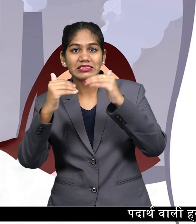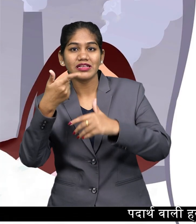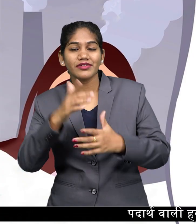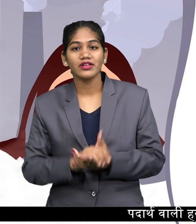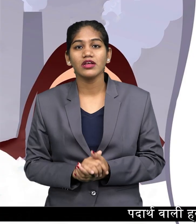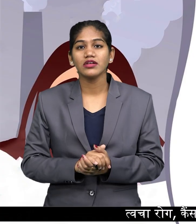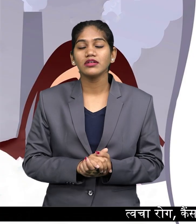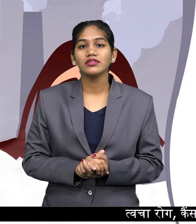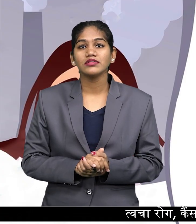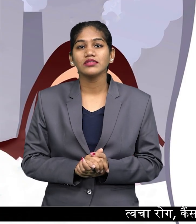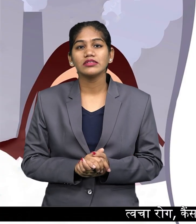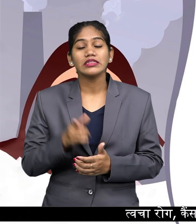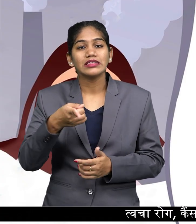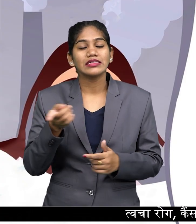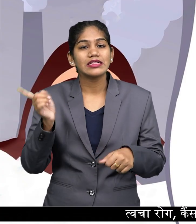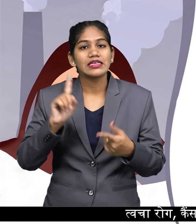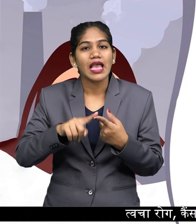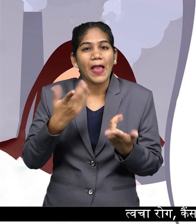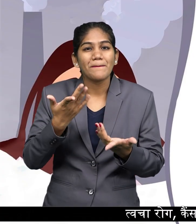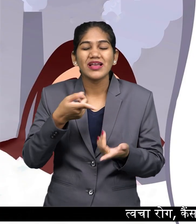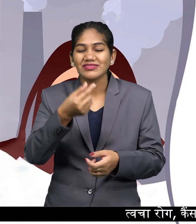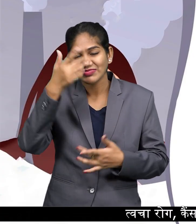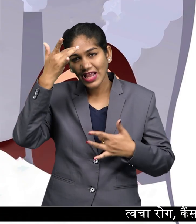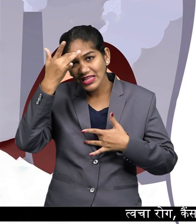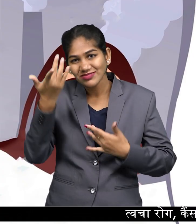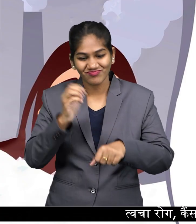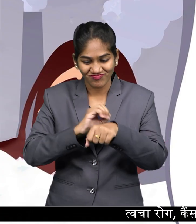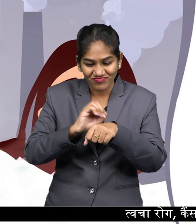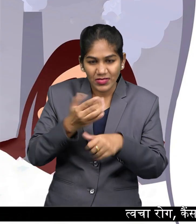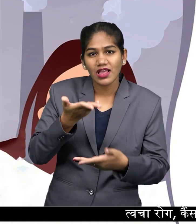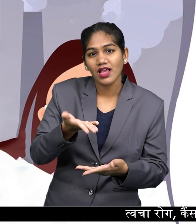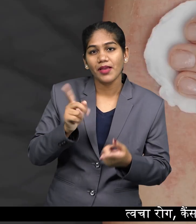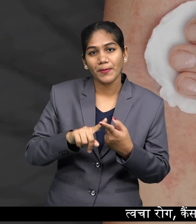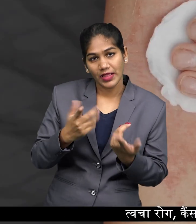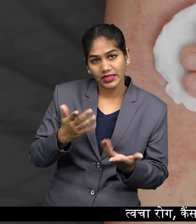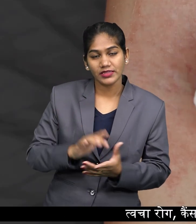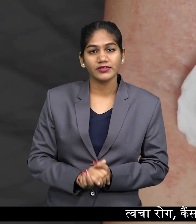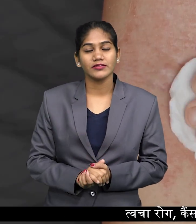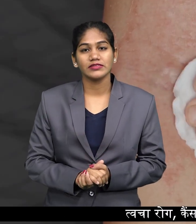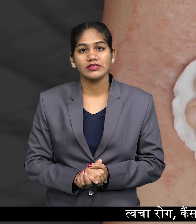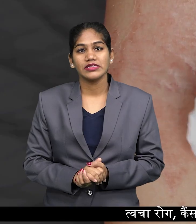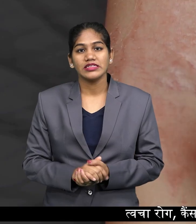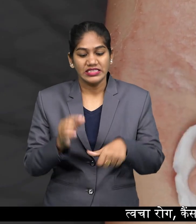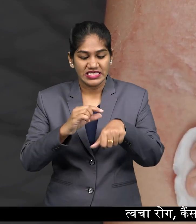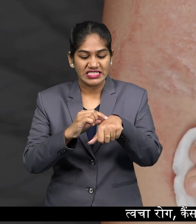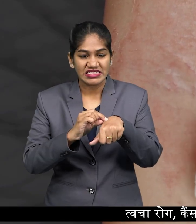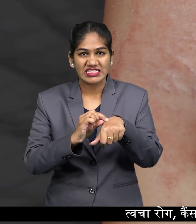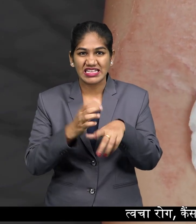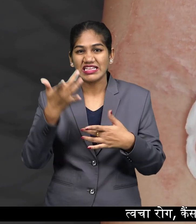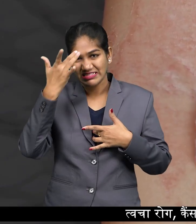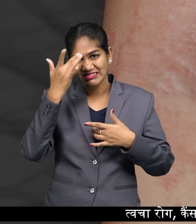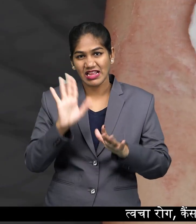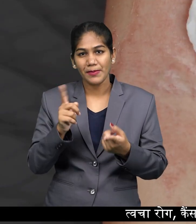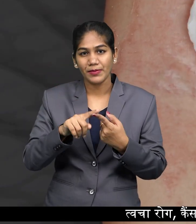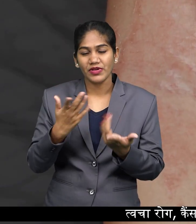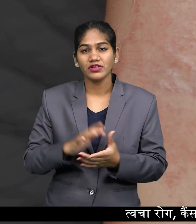से एलर्जी, त्वचा रोग, कैंसर और हृदय रोग की घटनाएं बढ़ जाती